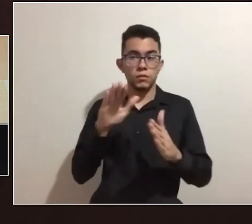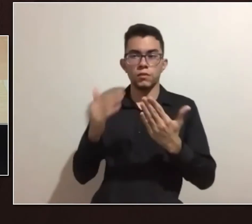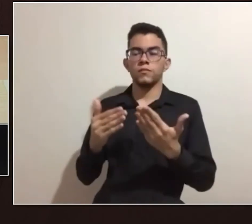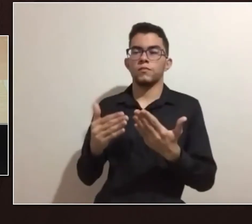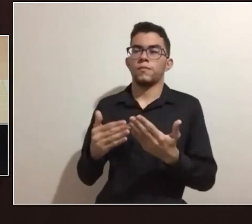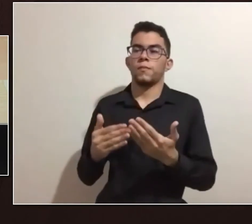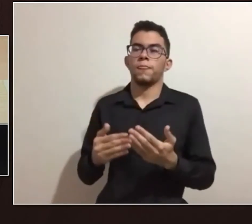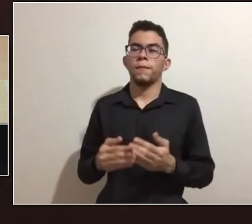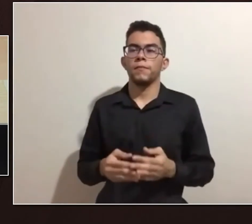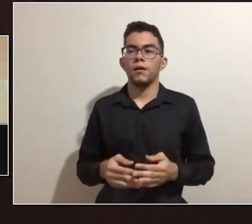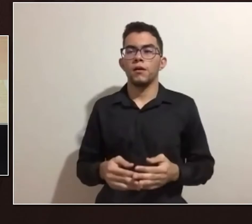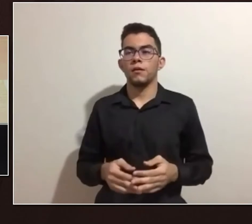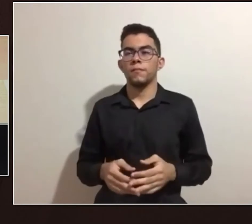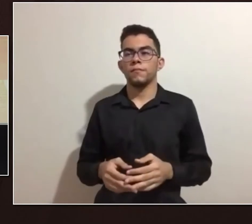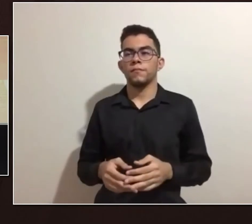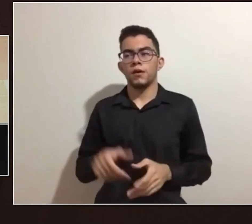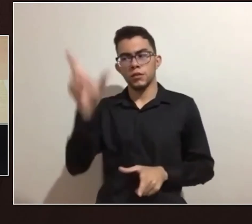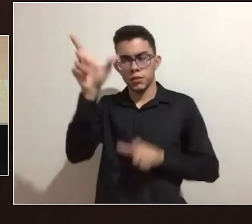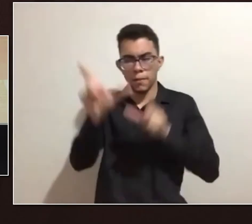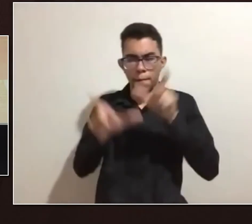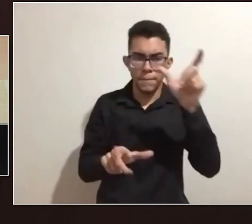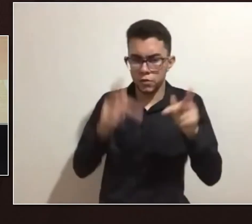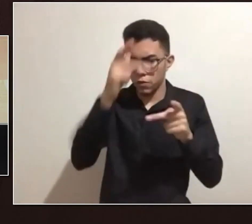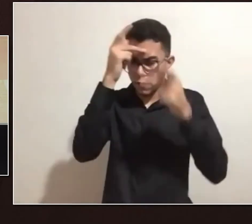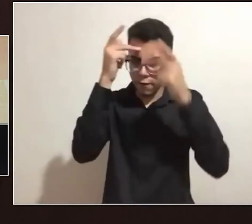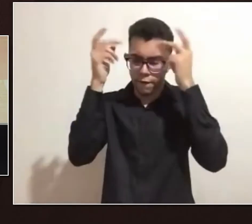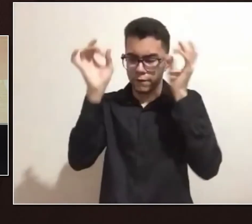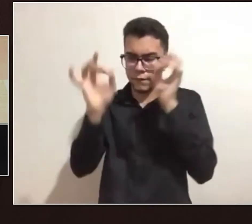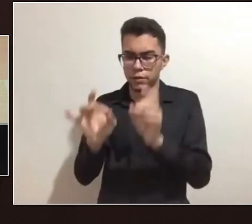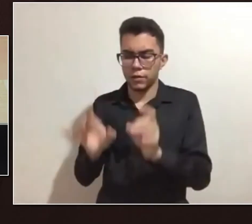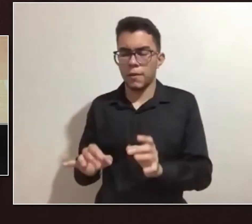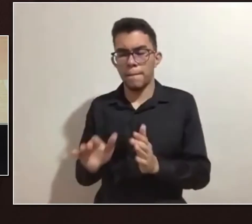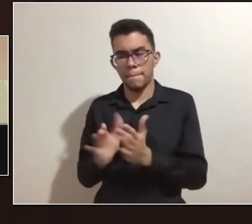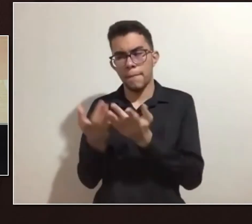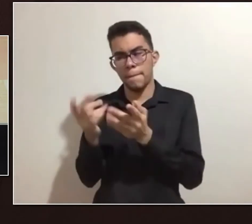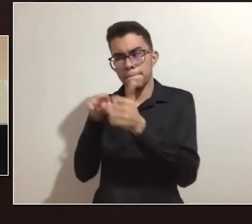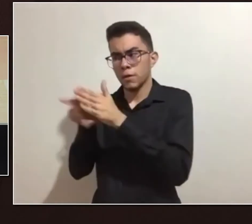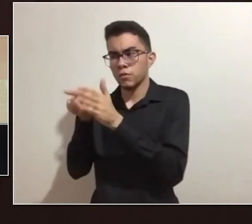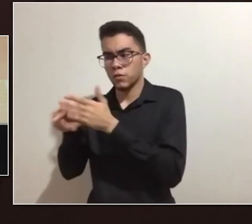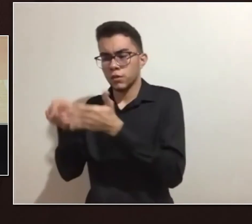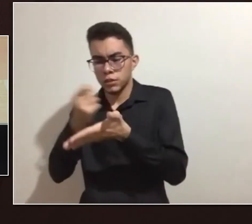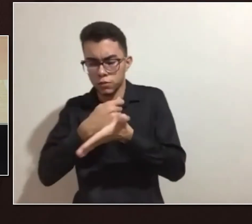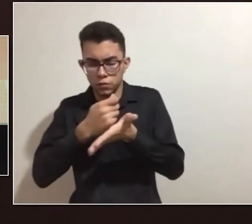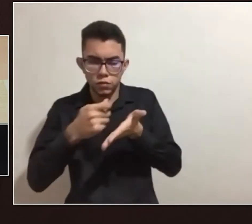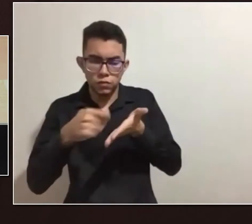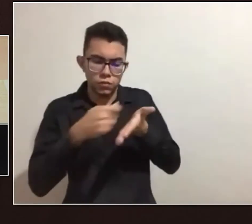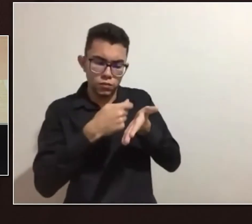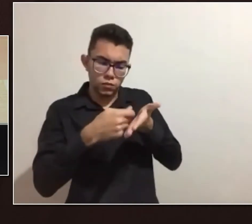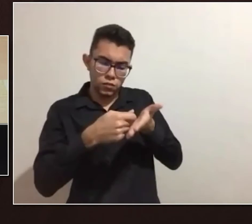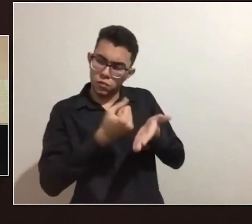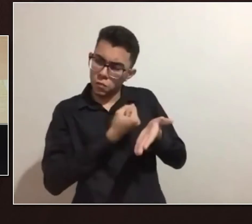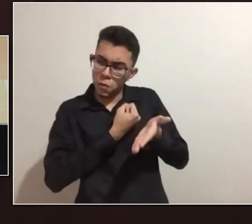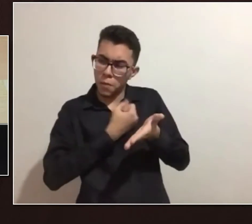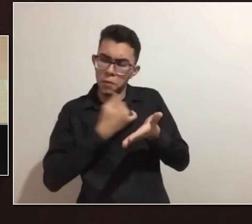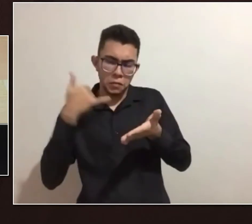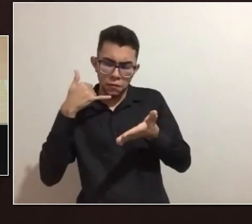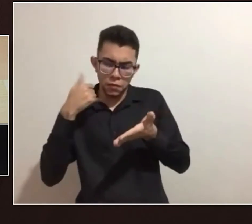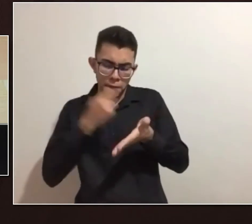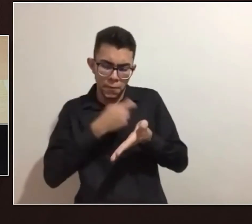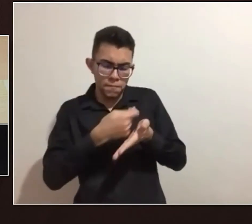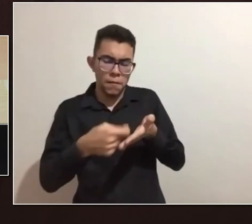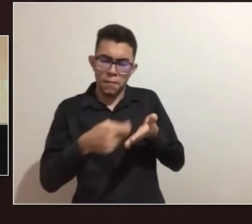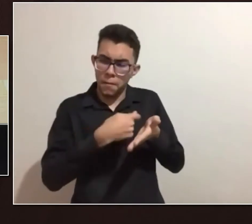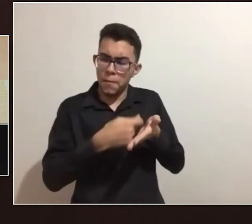colportores estão anotando os contatos de pessoas que estão abertas, estão desesperadas, não é